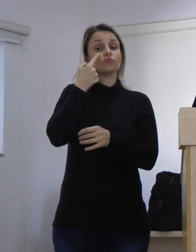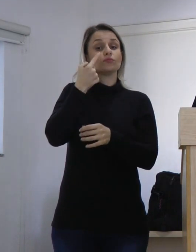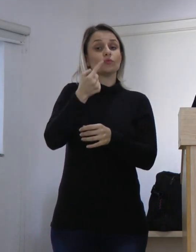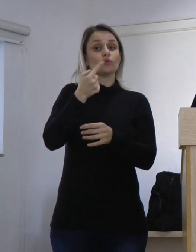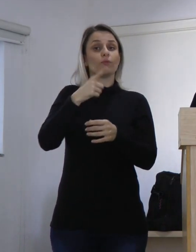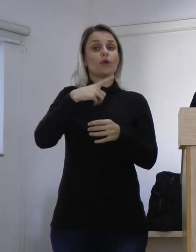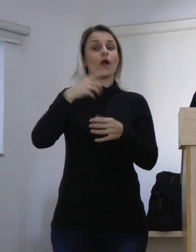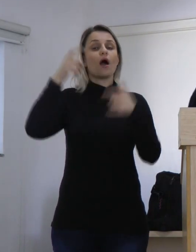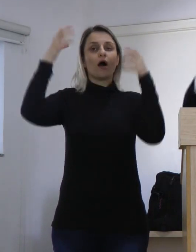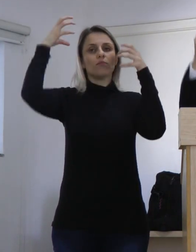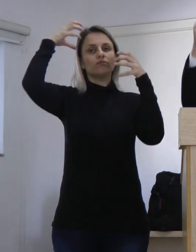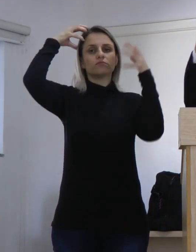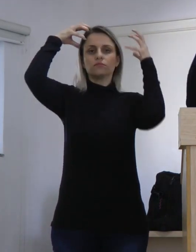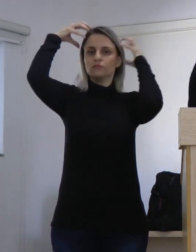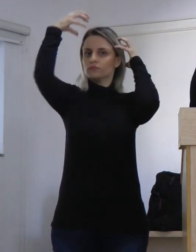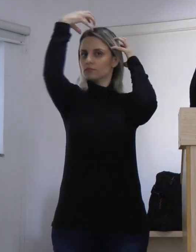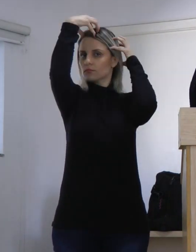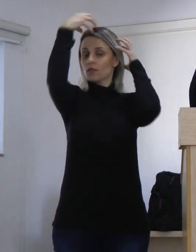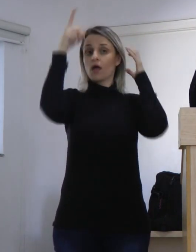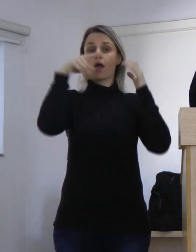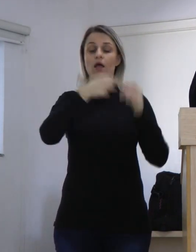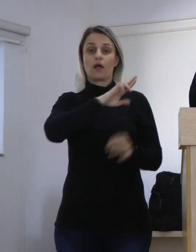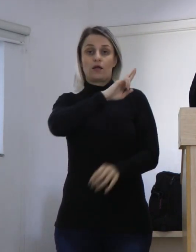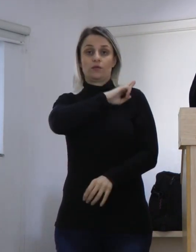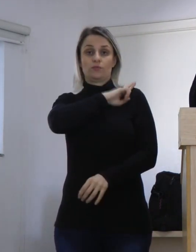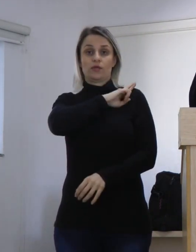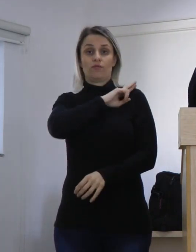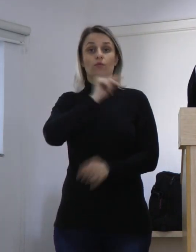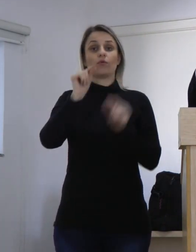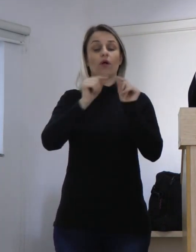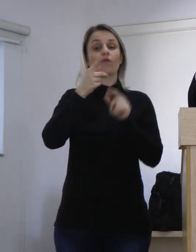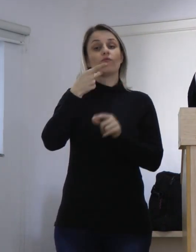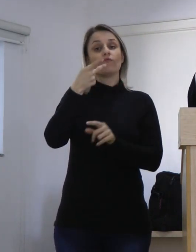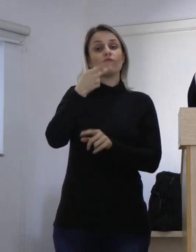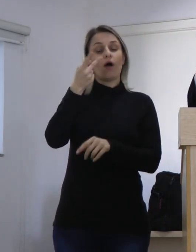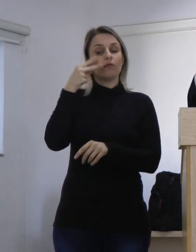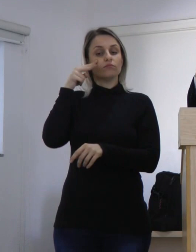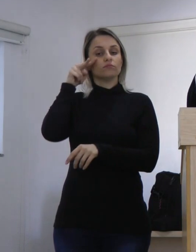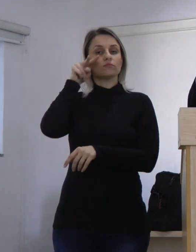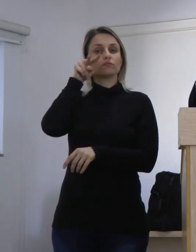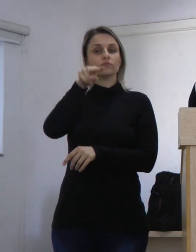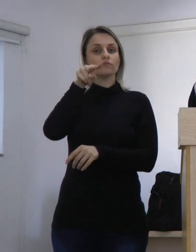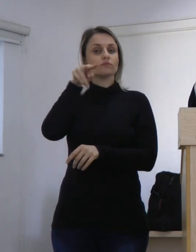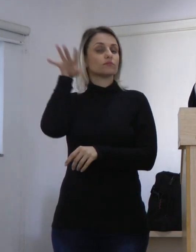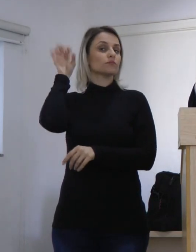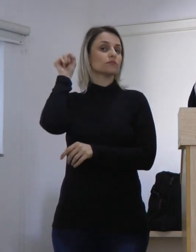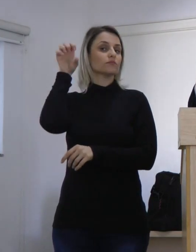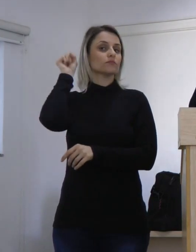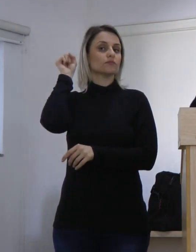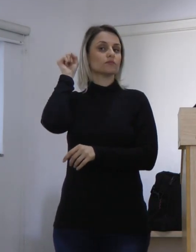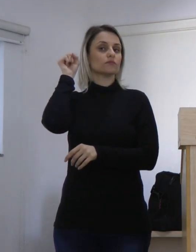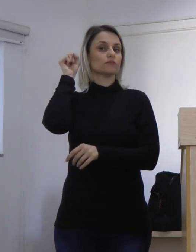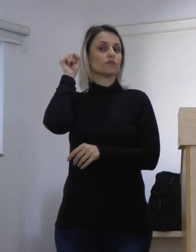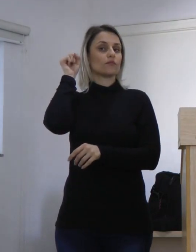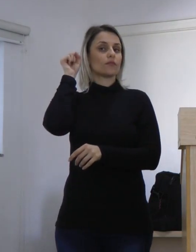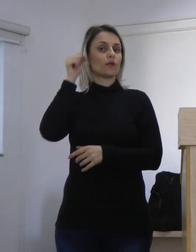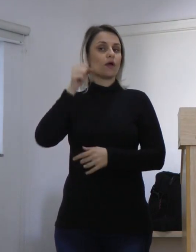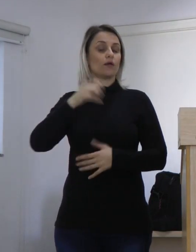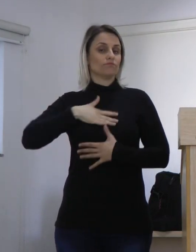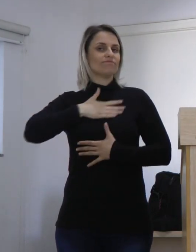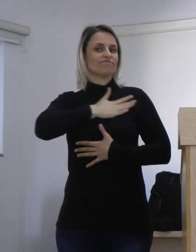cérebro, que são responsáveis pela fala, pela visão, pela audição, pelo